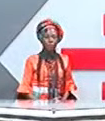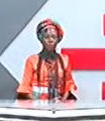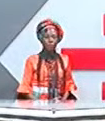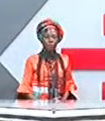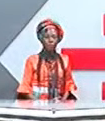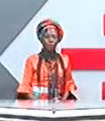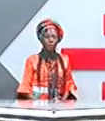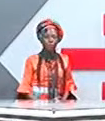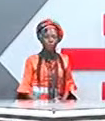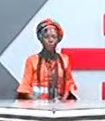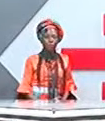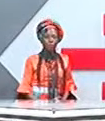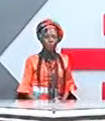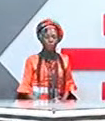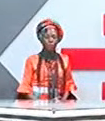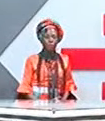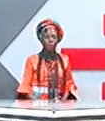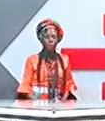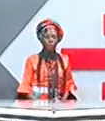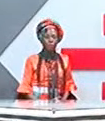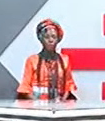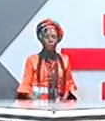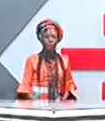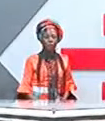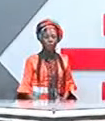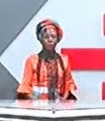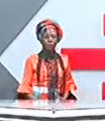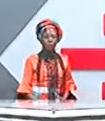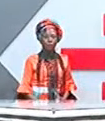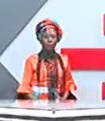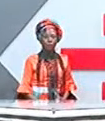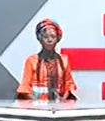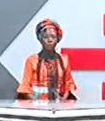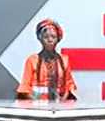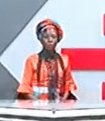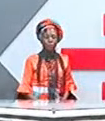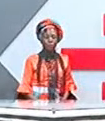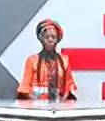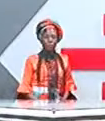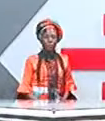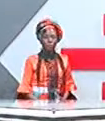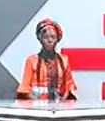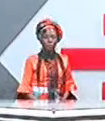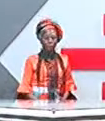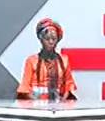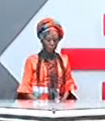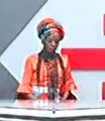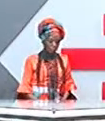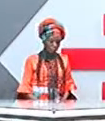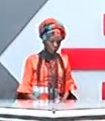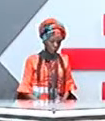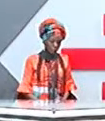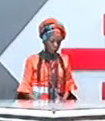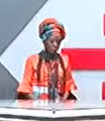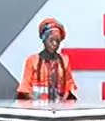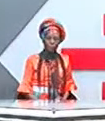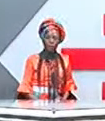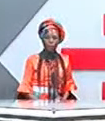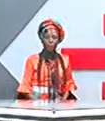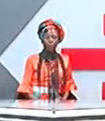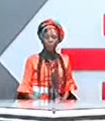paka abasemberayo ddala kati awo kiba kiraga nti kubanga ne kululi twakiraba nti yali owokusatu yali avuga